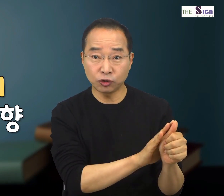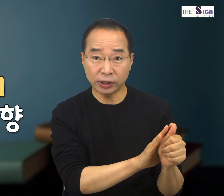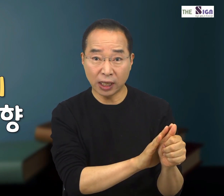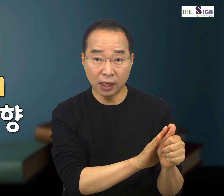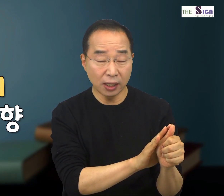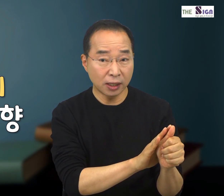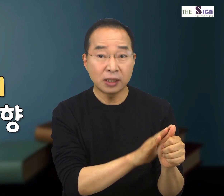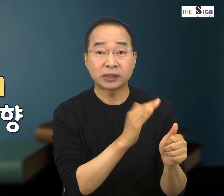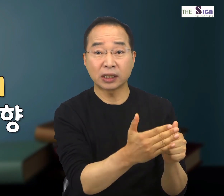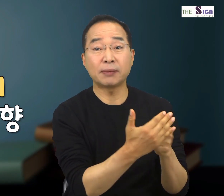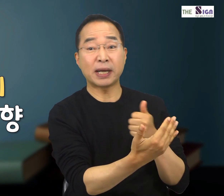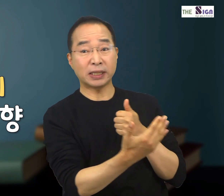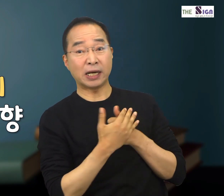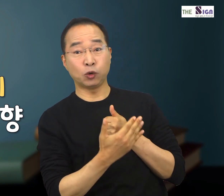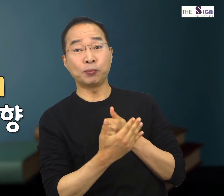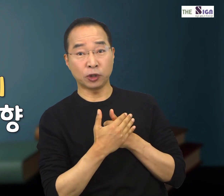거냐, 상대방이 나를 돕는 거냐,